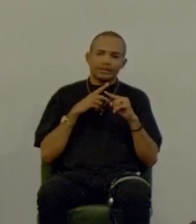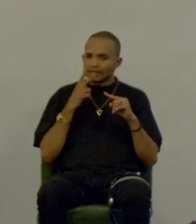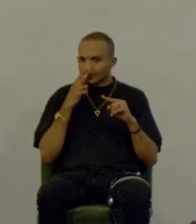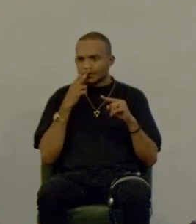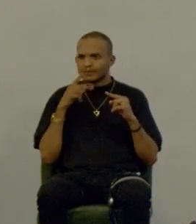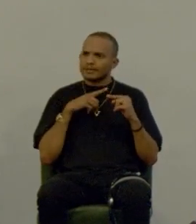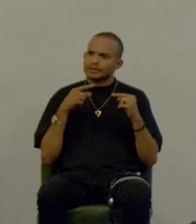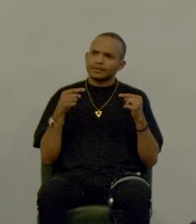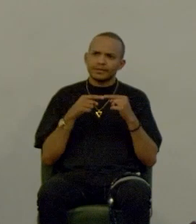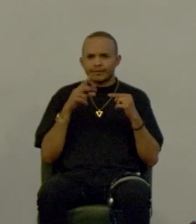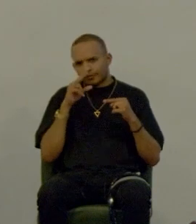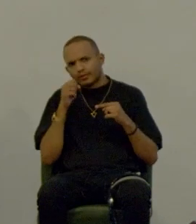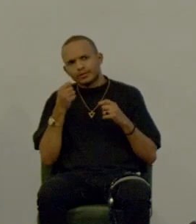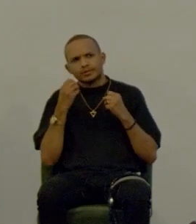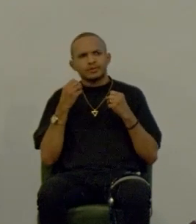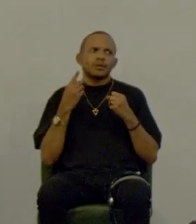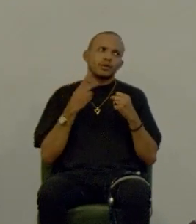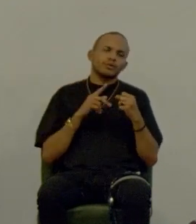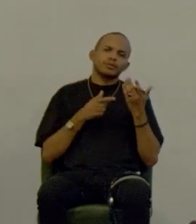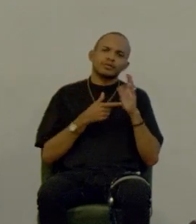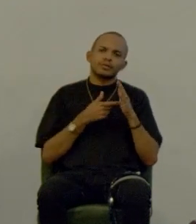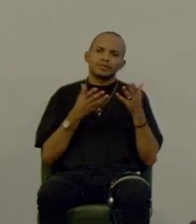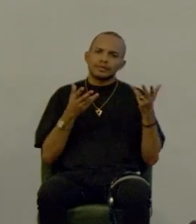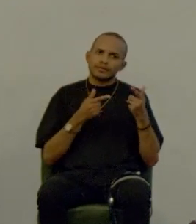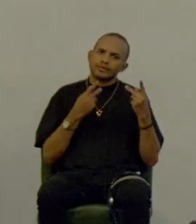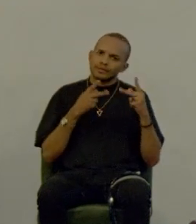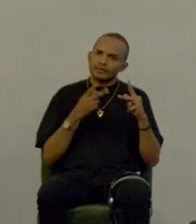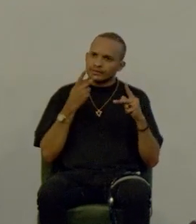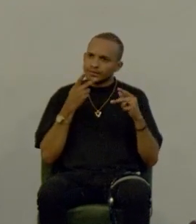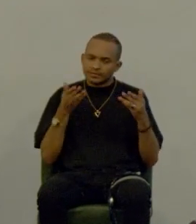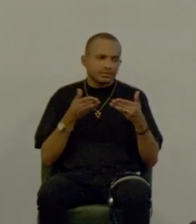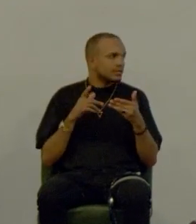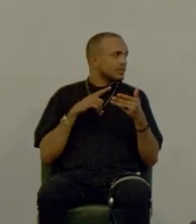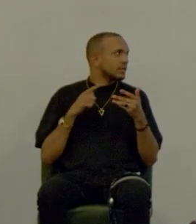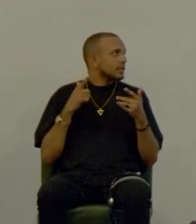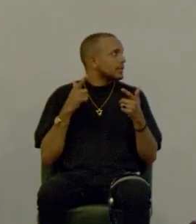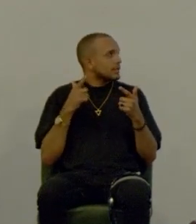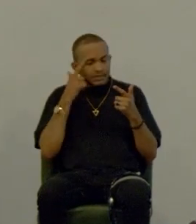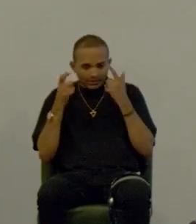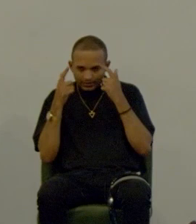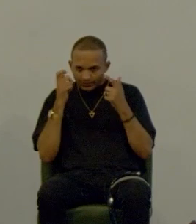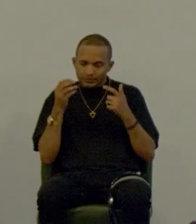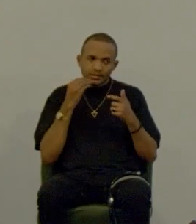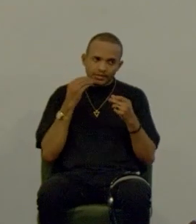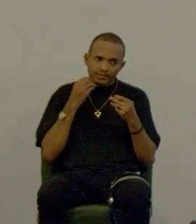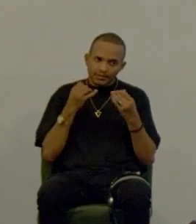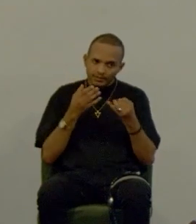vejo um diálogo muito forte entre a apresentação fantástica que você fez agora e algumas das ideias que eu vou tentar trazer aqui